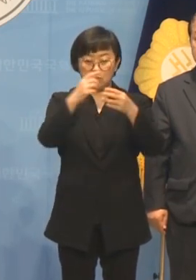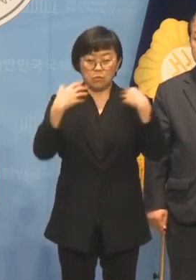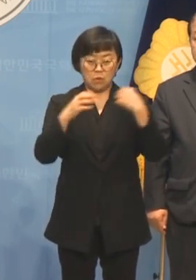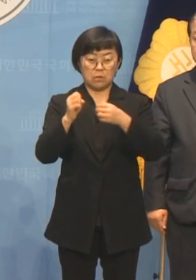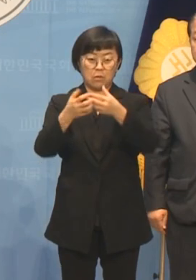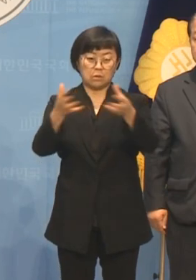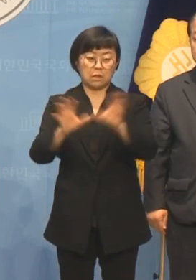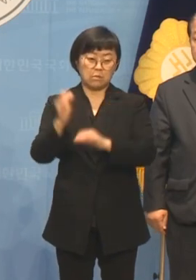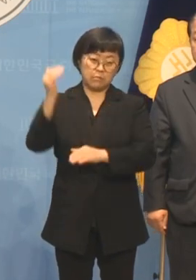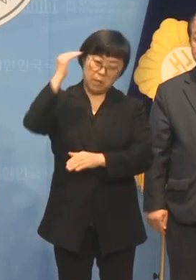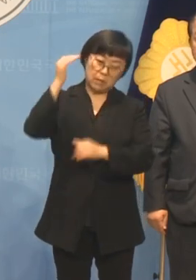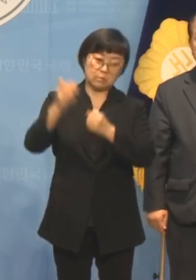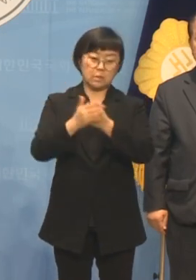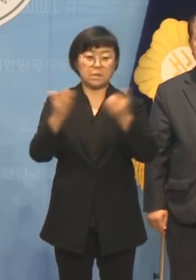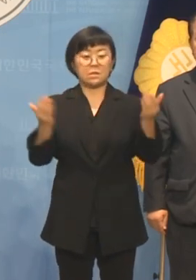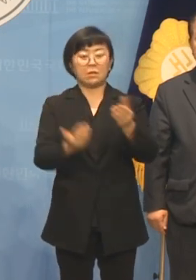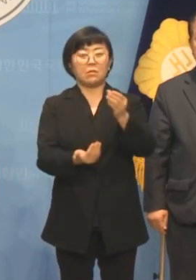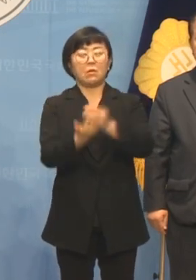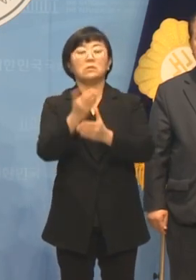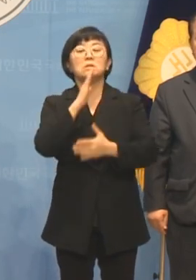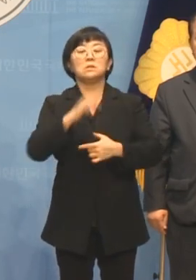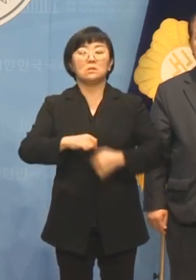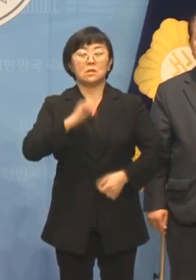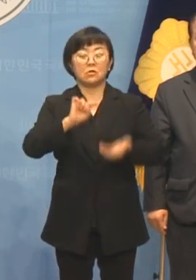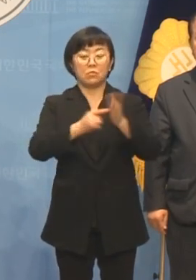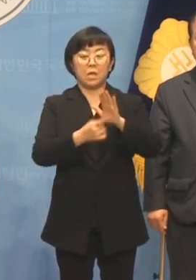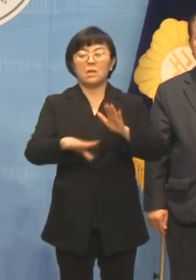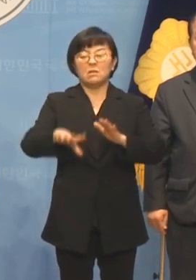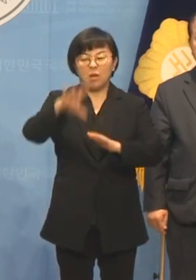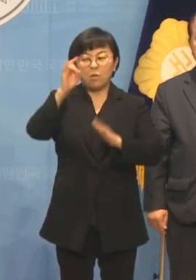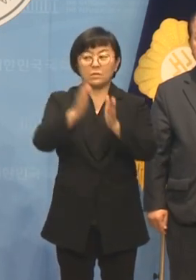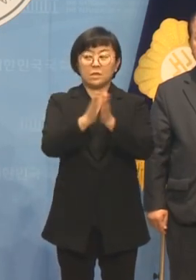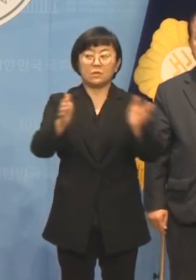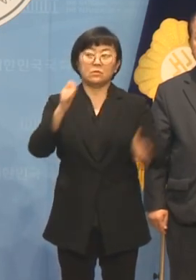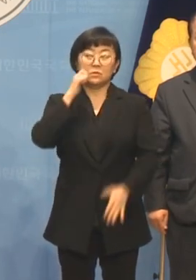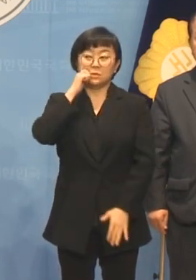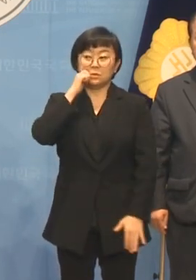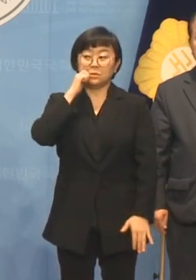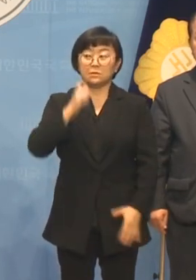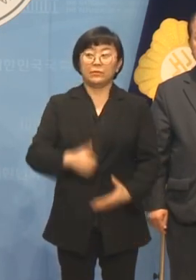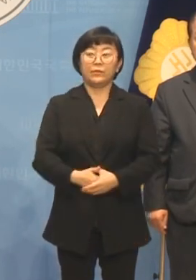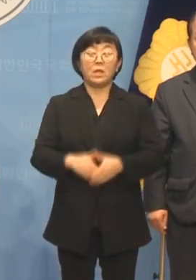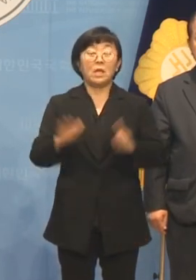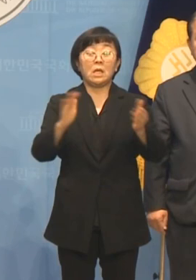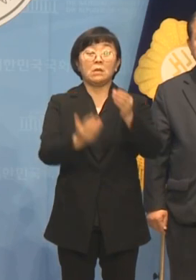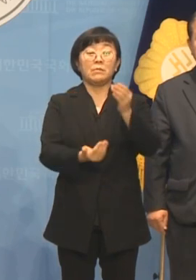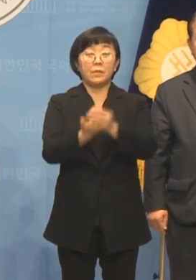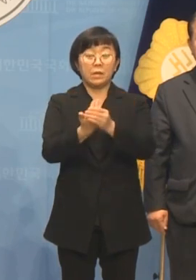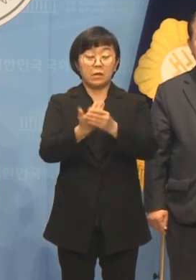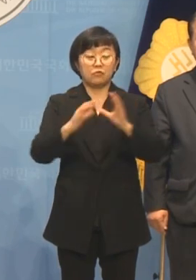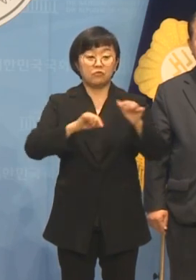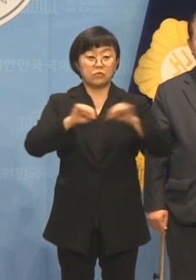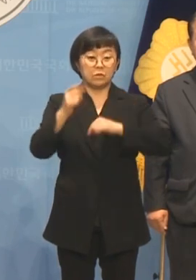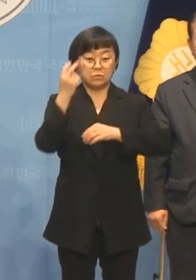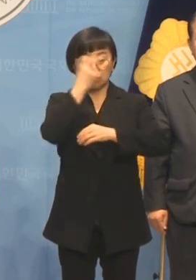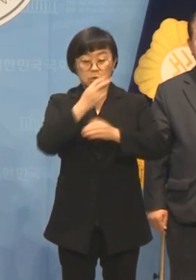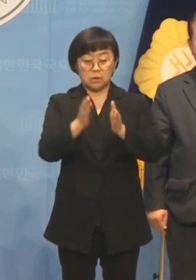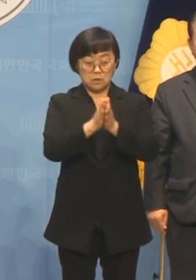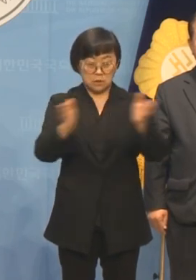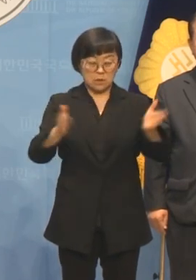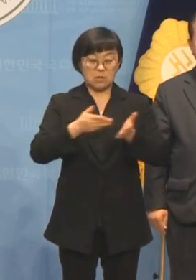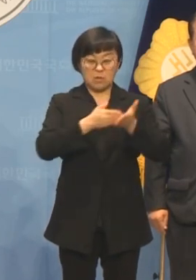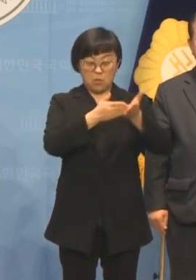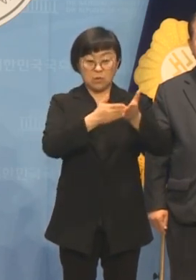여당의 방해로 이 사건 진실규명의 첫 발도 떼지 못했습니다. 이 사건에 대한 국정조사 실시